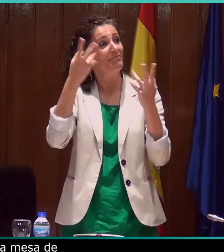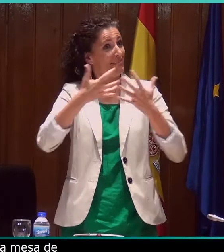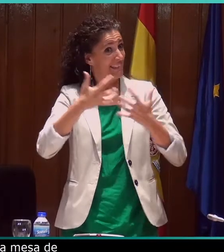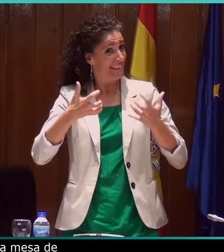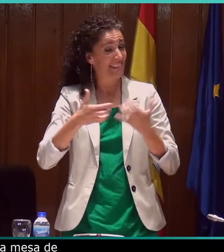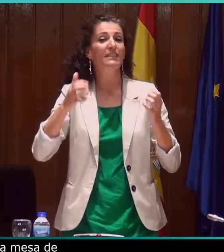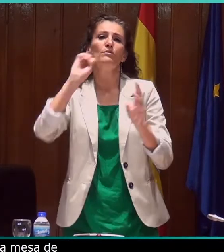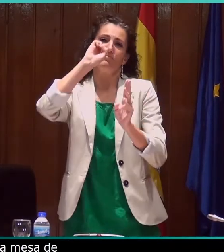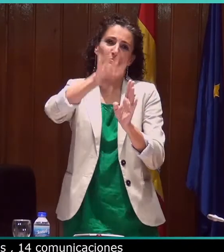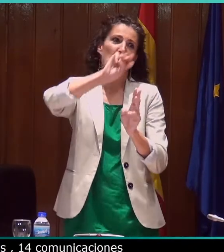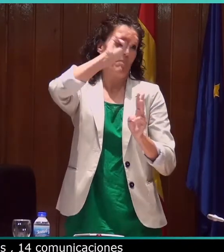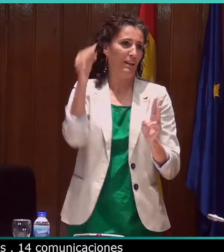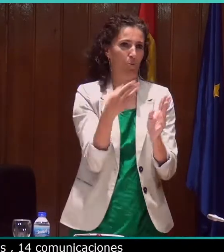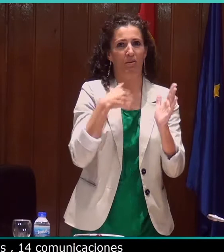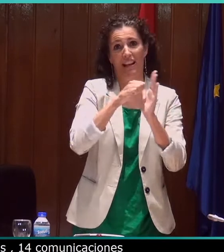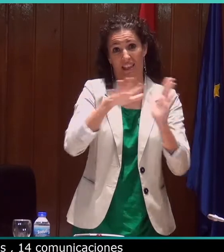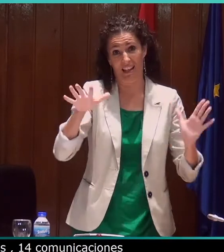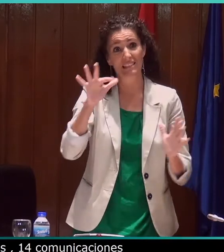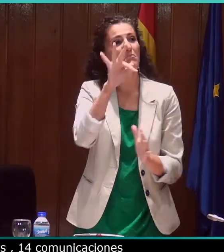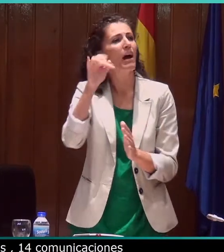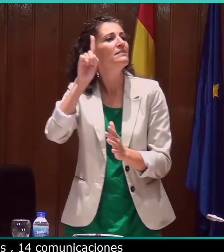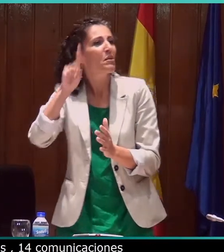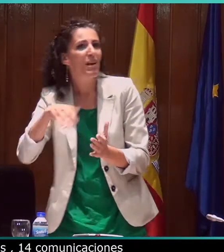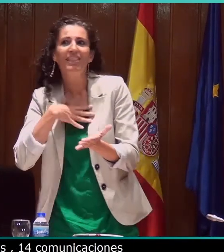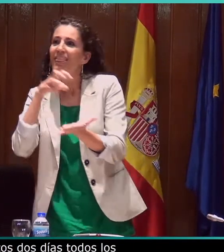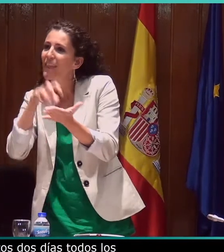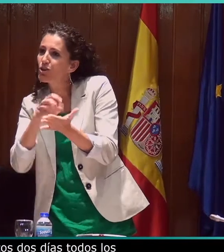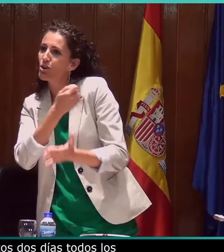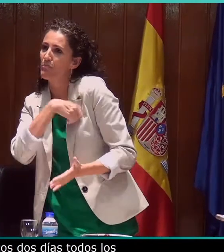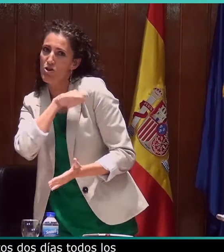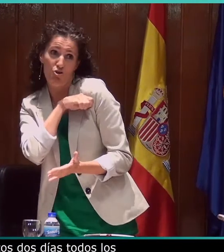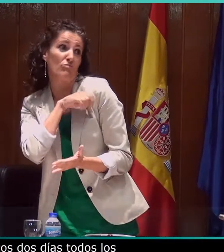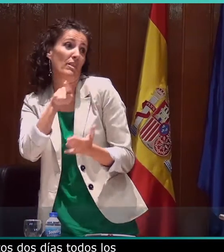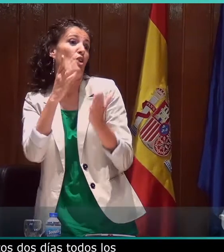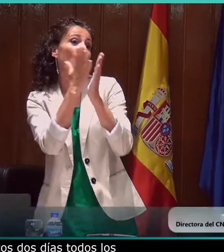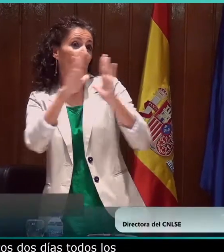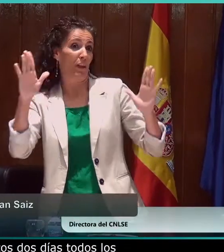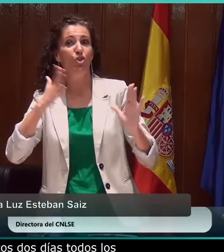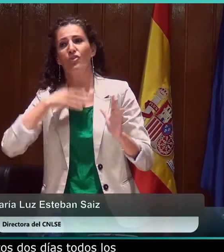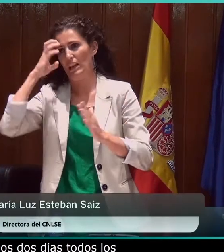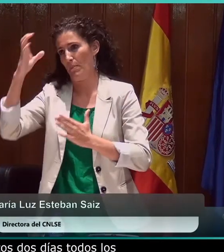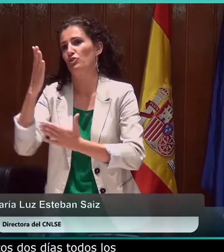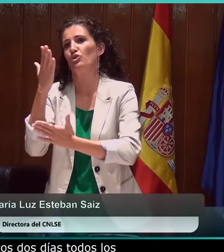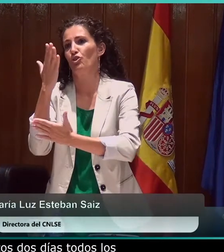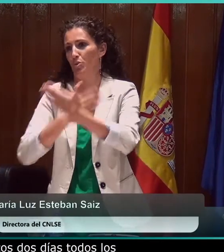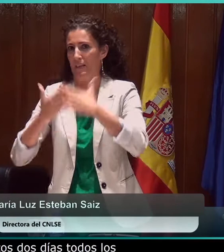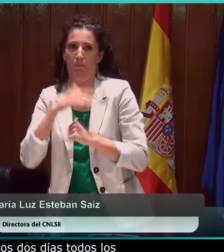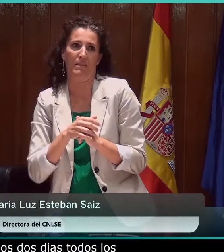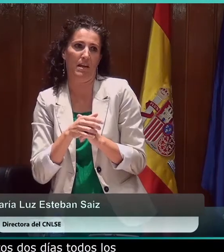se publicarán también en formato texto y serán colgadas en la página web del cnersey y el centro español de documentación sobre discapacidad